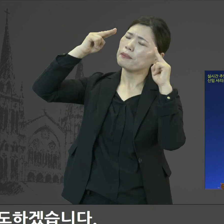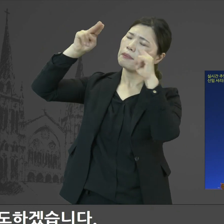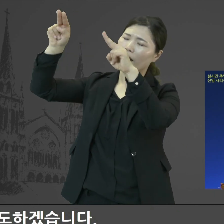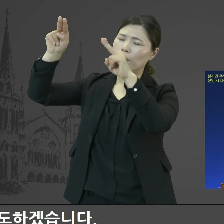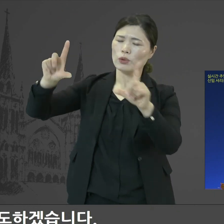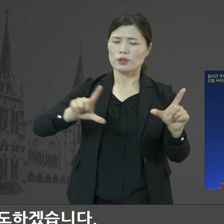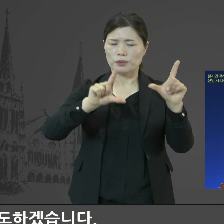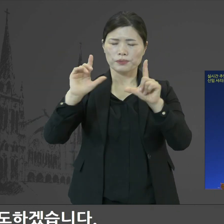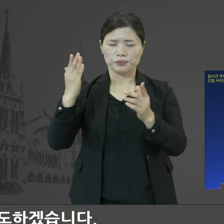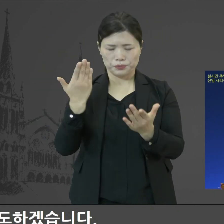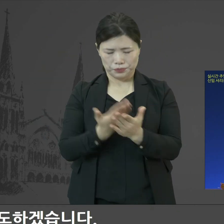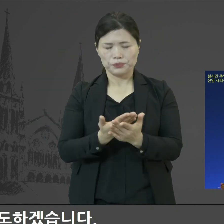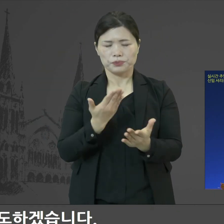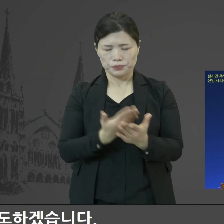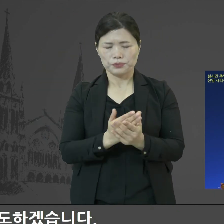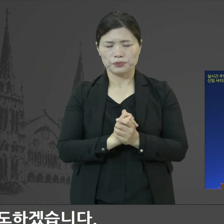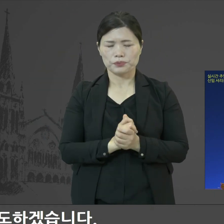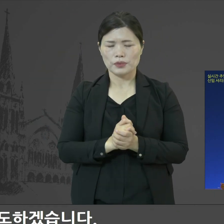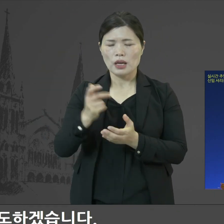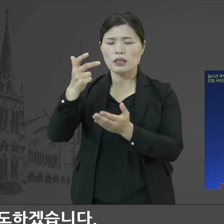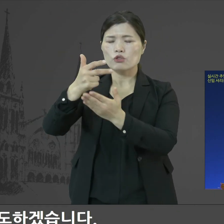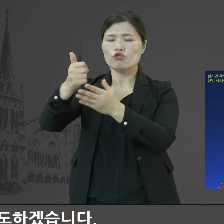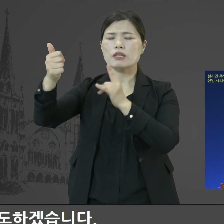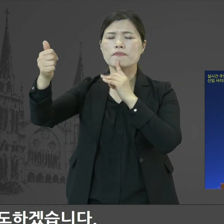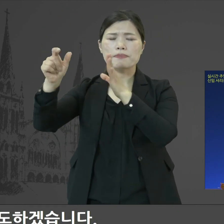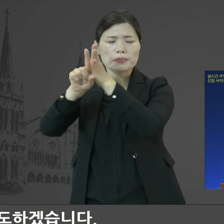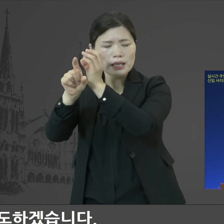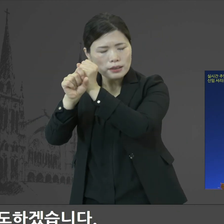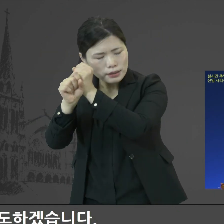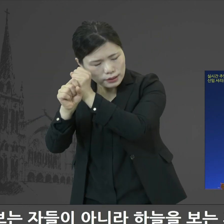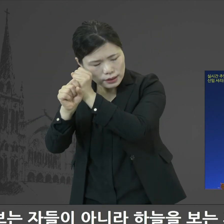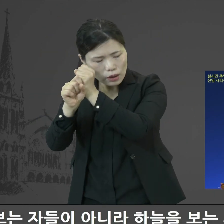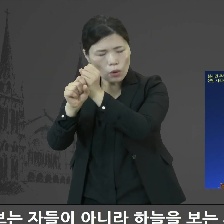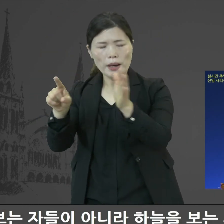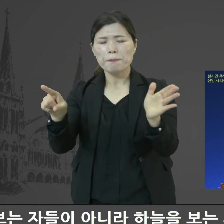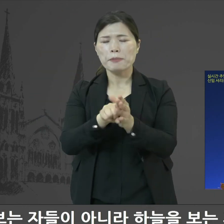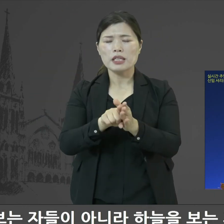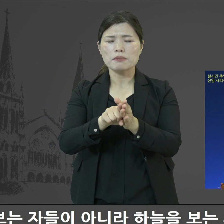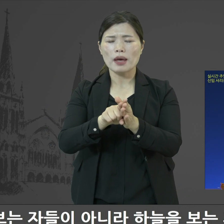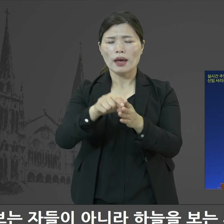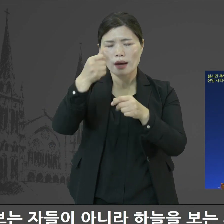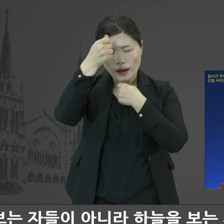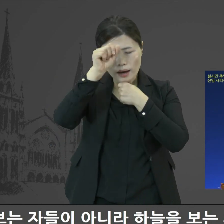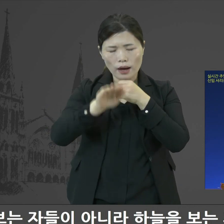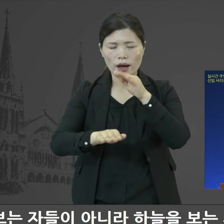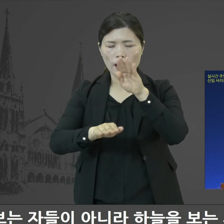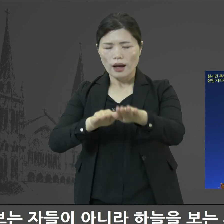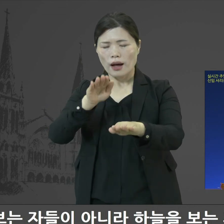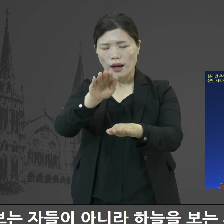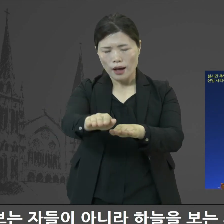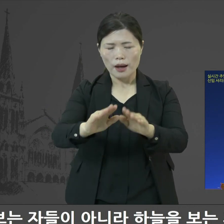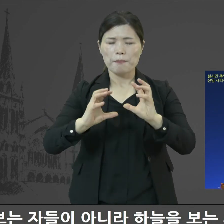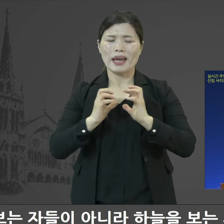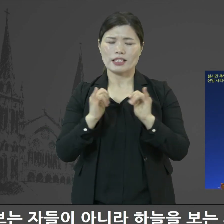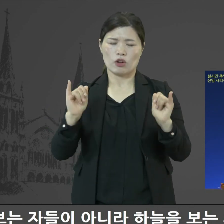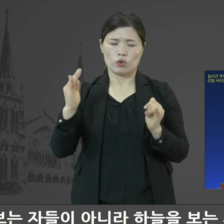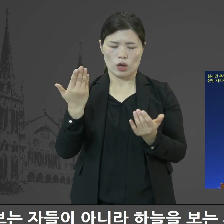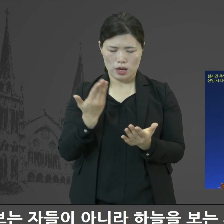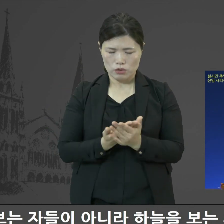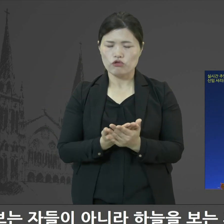하여 주시옵소서. 주를 의지하며 오직 믿음의 걸음을 걸어가는 주의 백성들 다 되게 하여